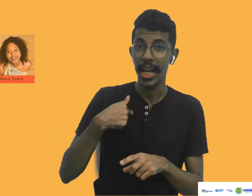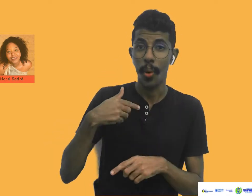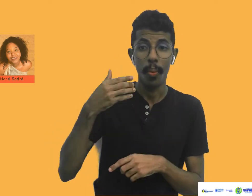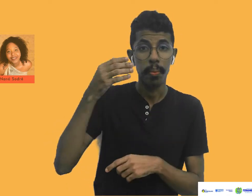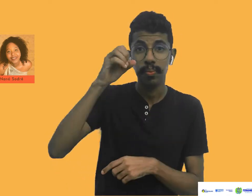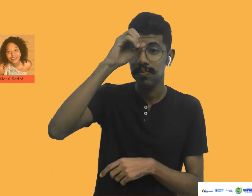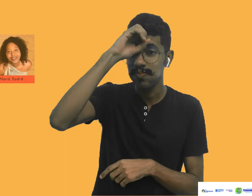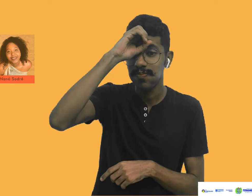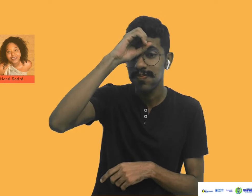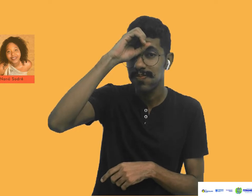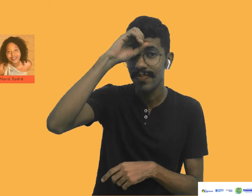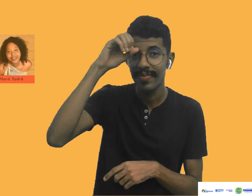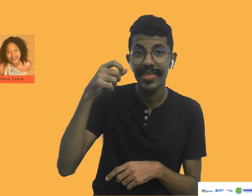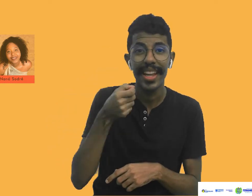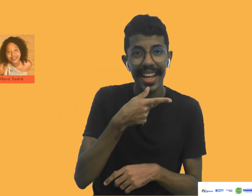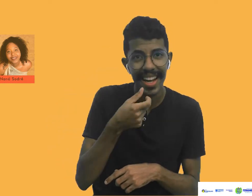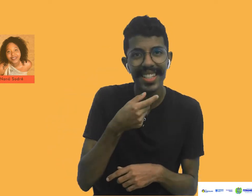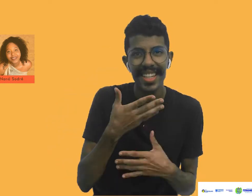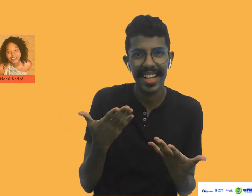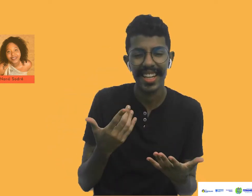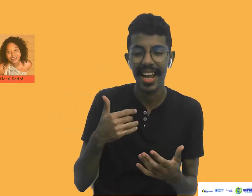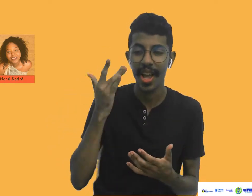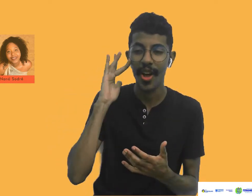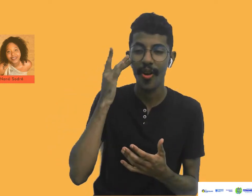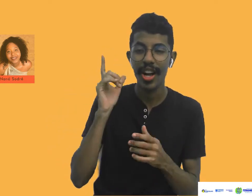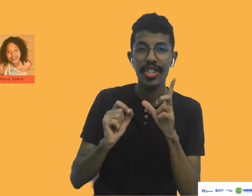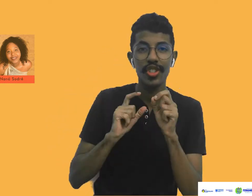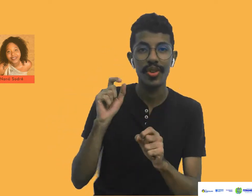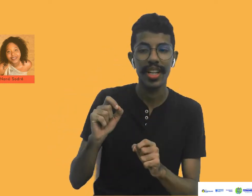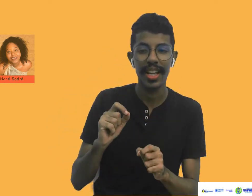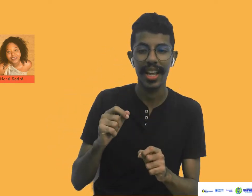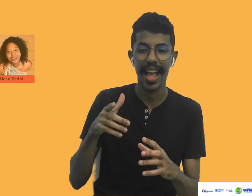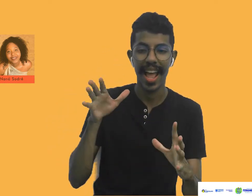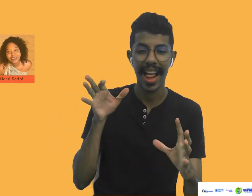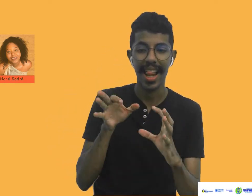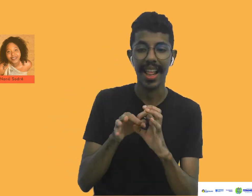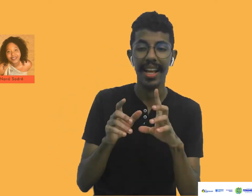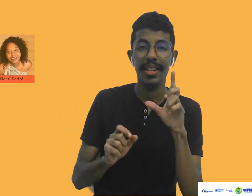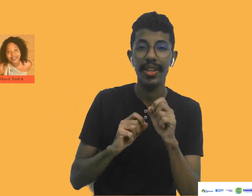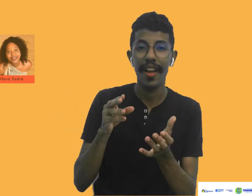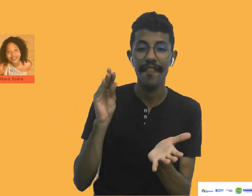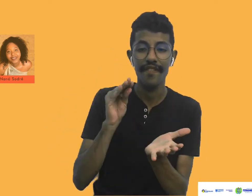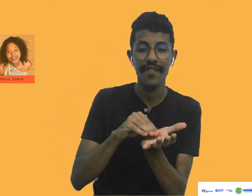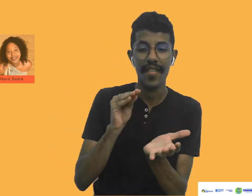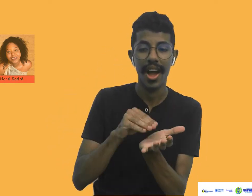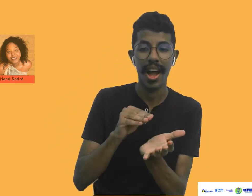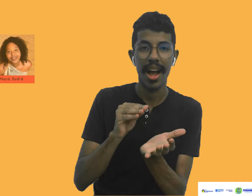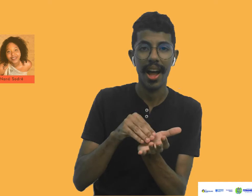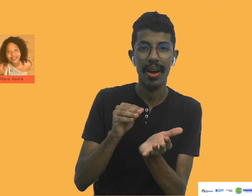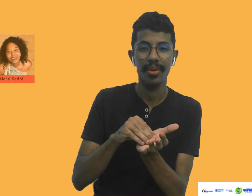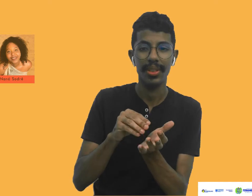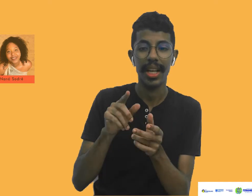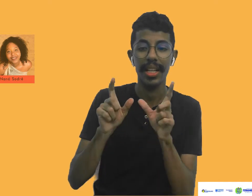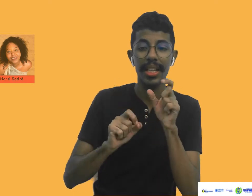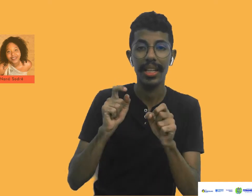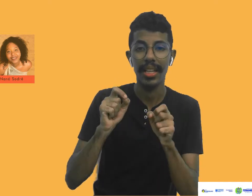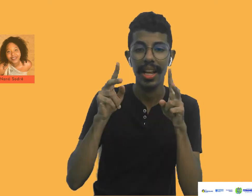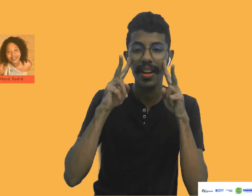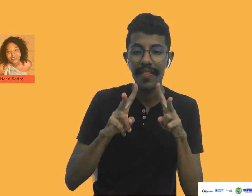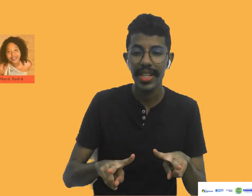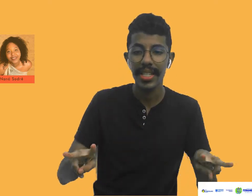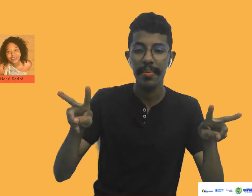visão. Eu acho que isso tem uma relação direta com a falta de representatividade negra, né? A